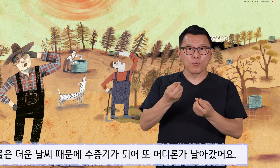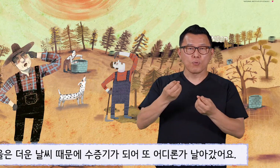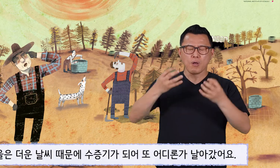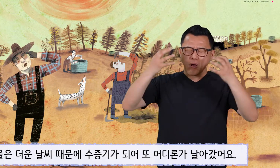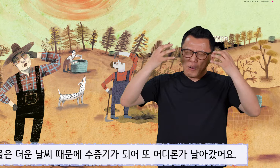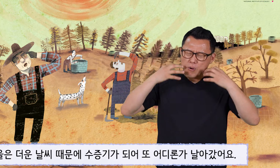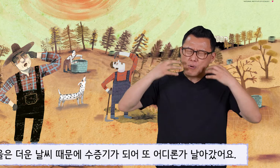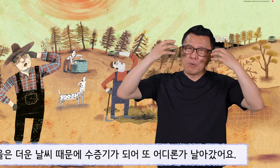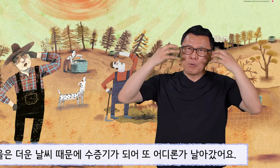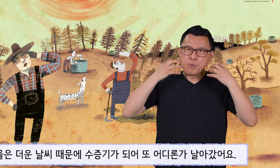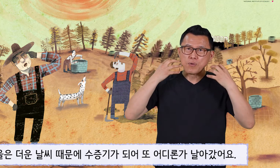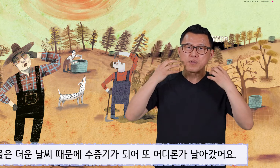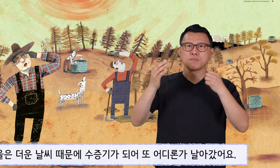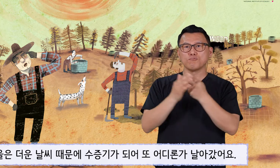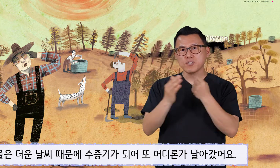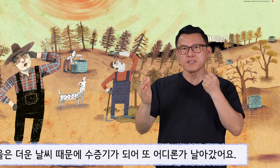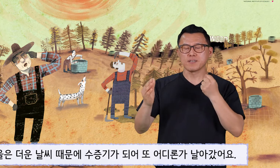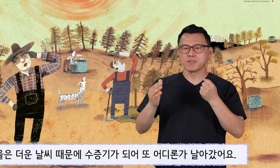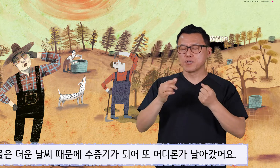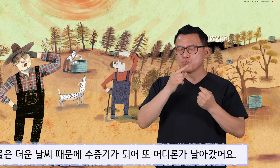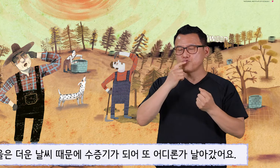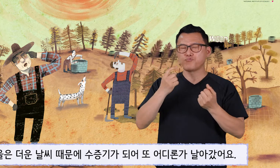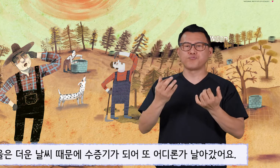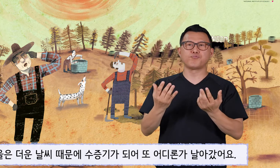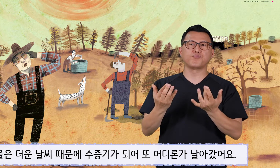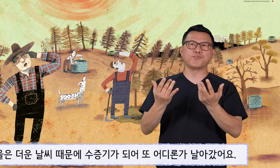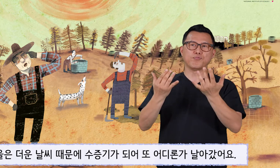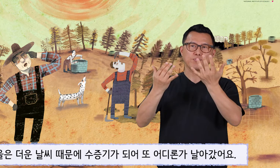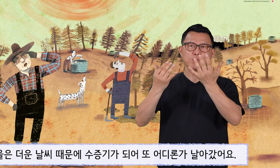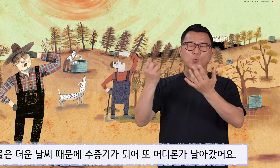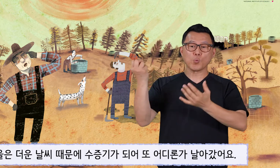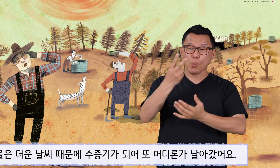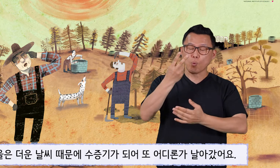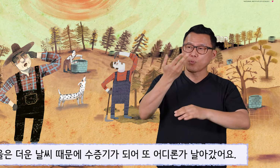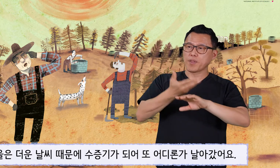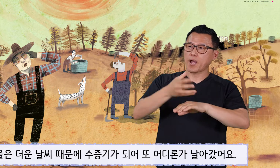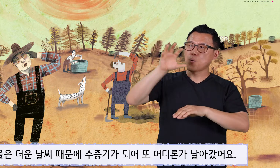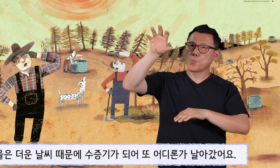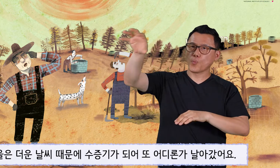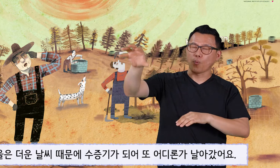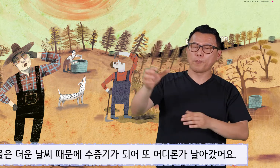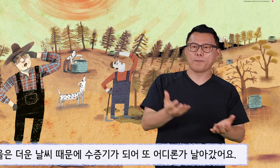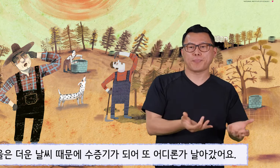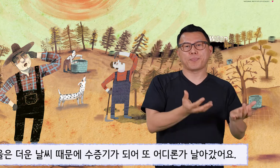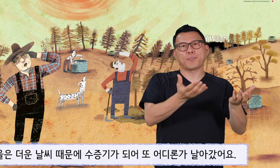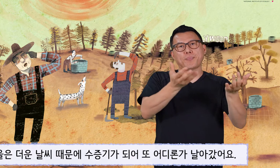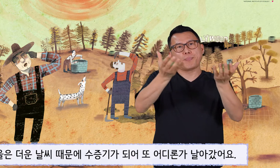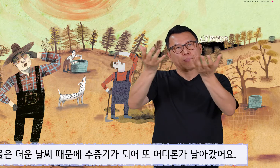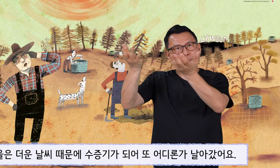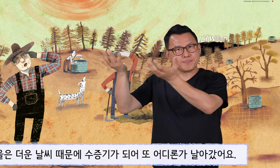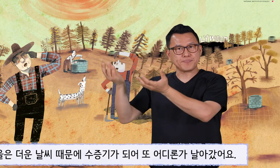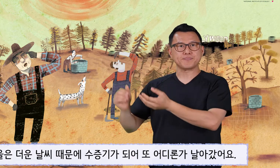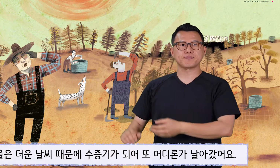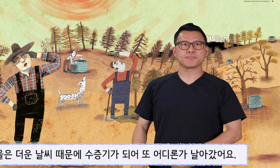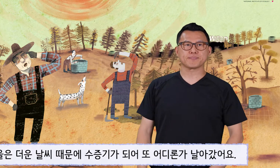물방울은 더운 날씨 때문에 수증기가 되어 또 어디론가 날아갔어요.